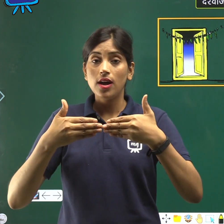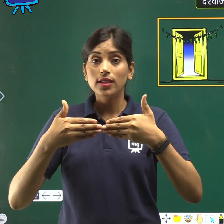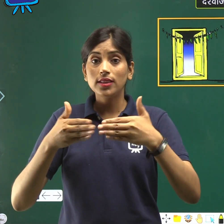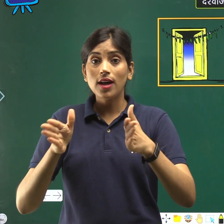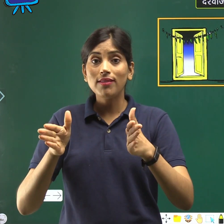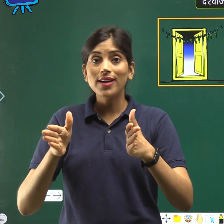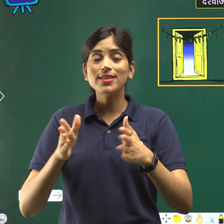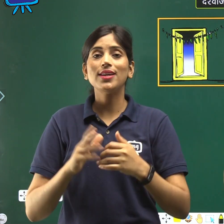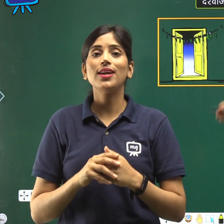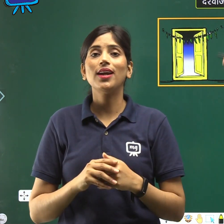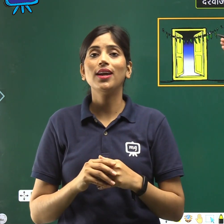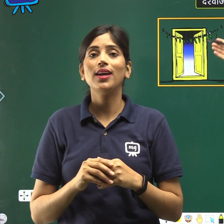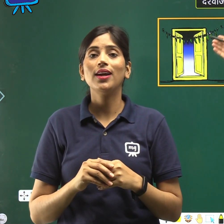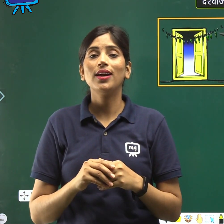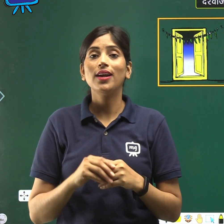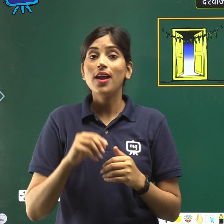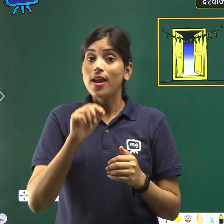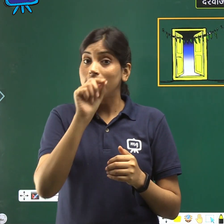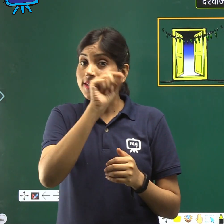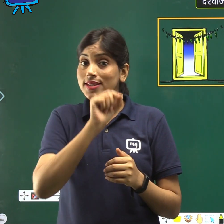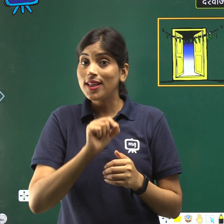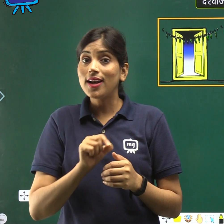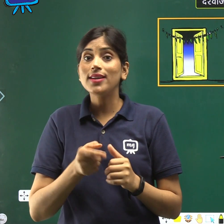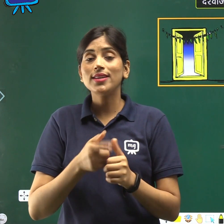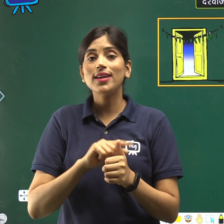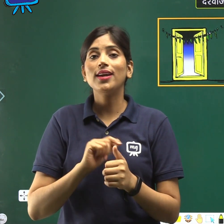दरवाजे इसी तरह से